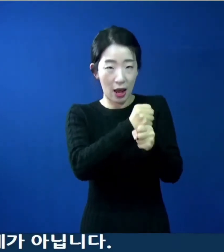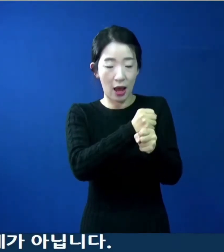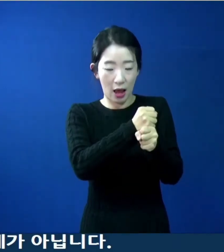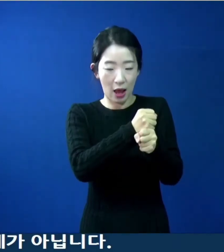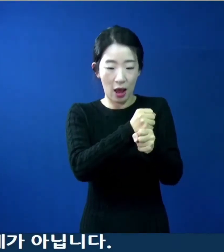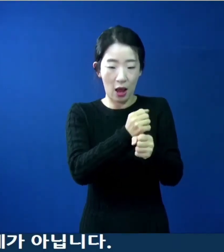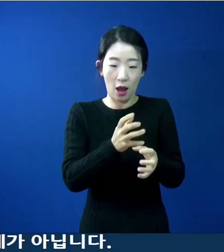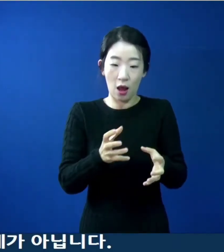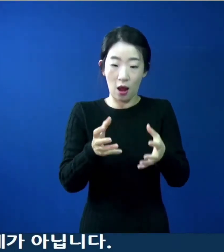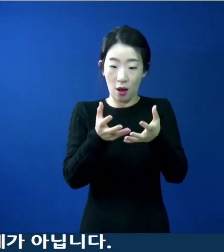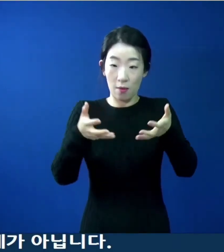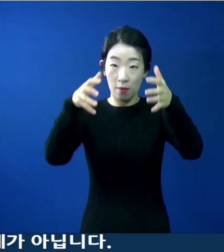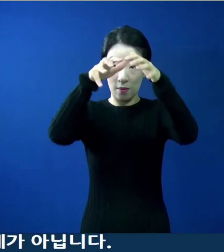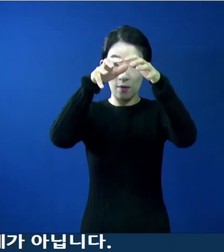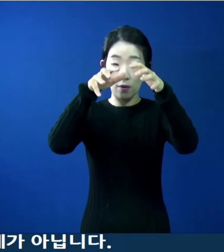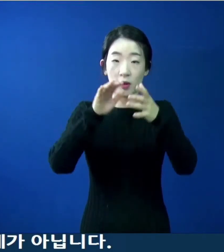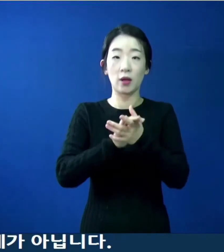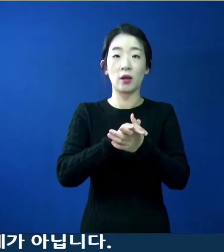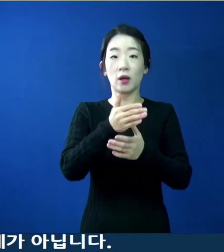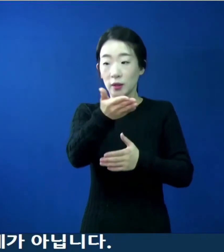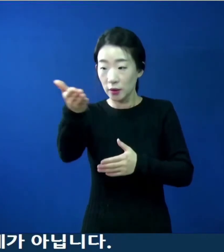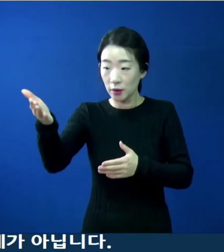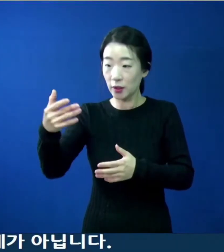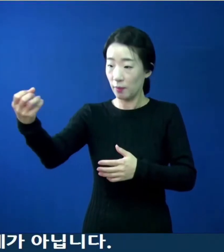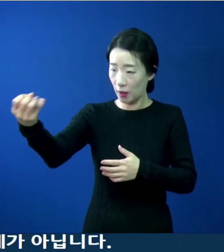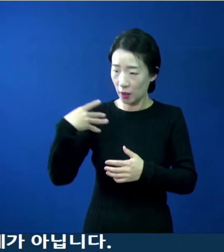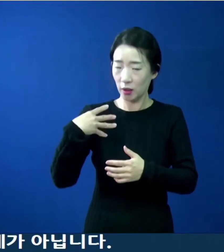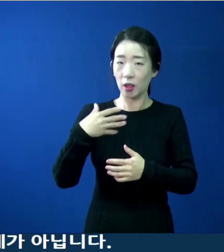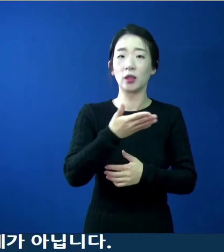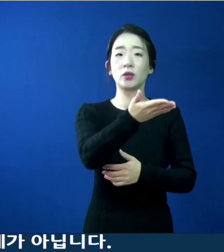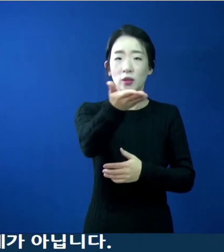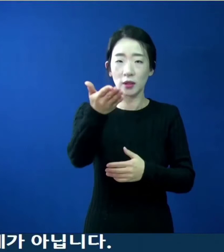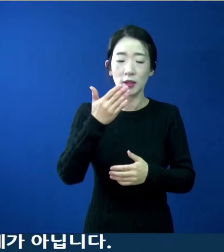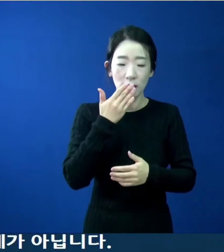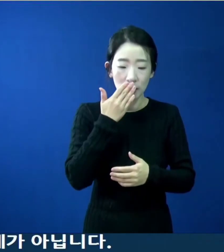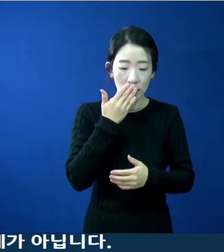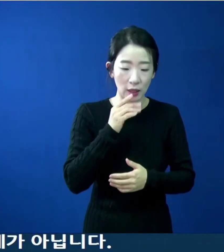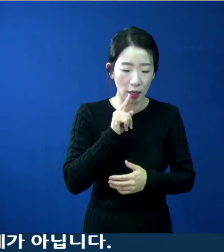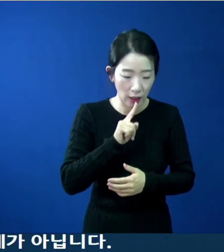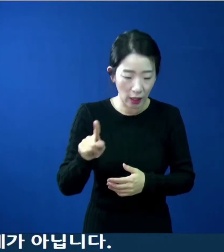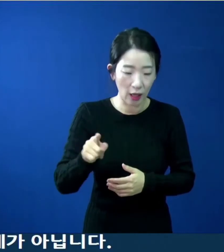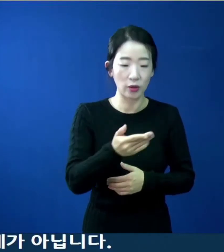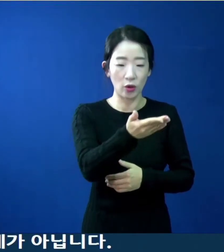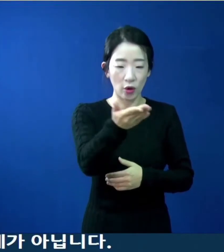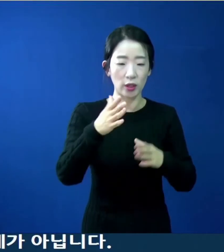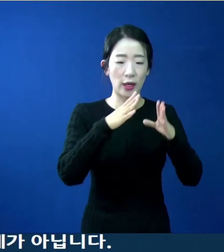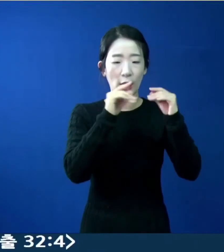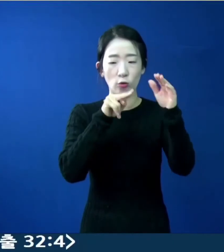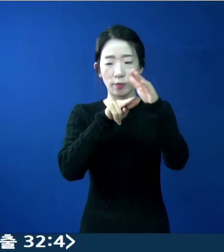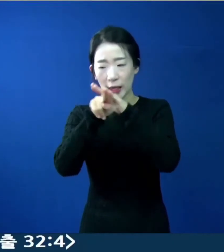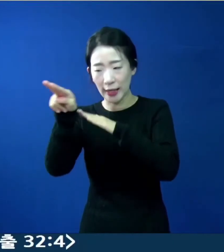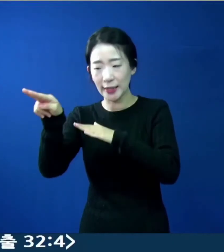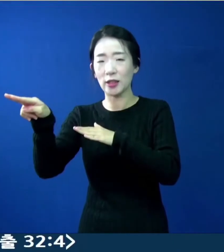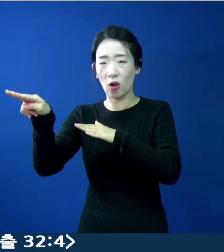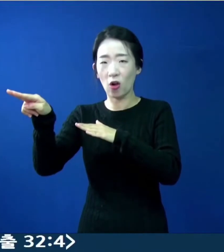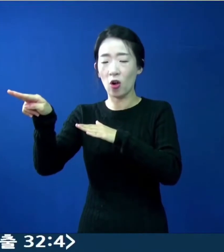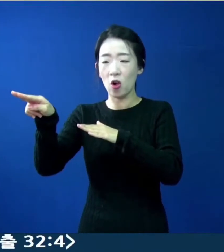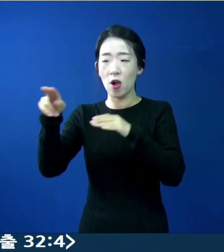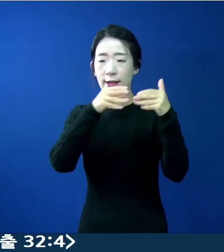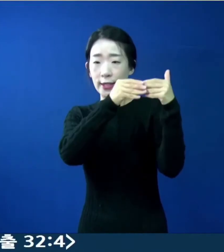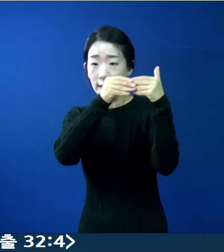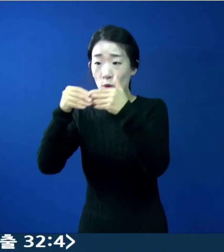말하되, 같이 읽습니다. 이스라엘아, 이는 너희를 애굽 땅에서 인도하여 낸